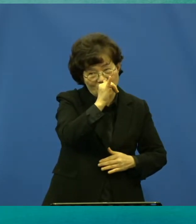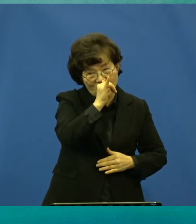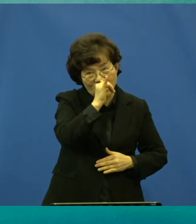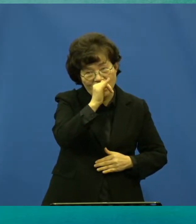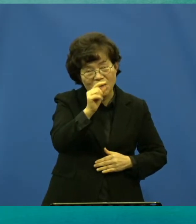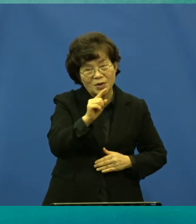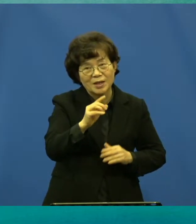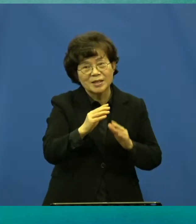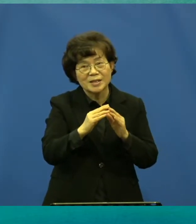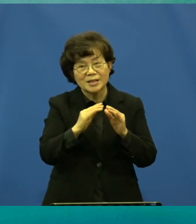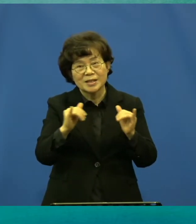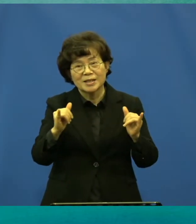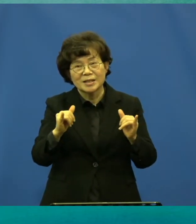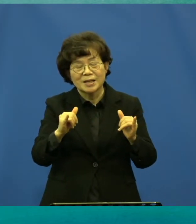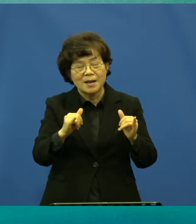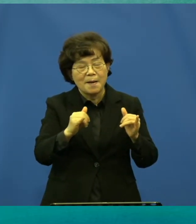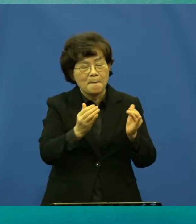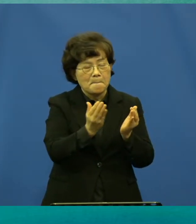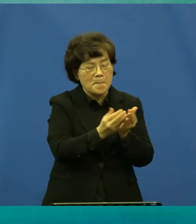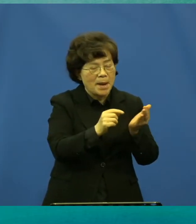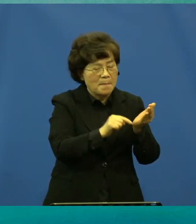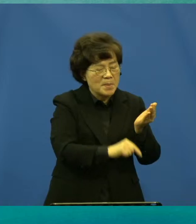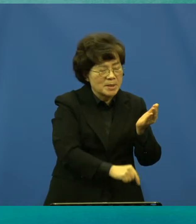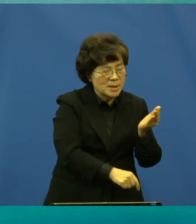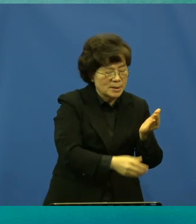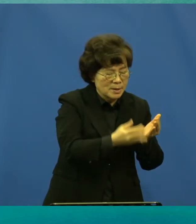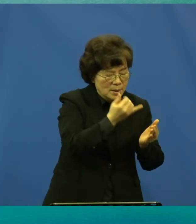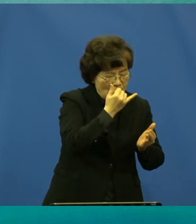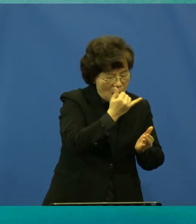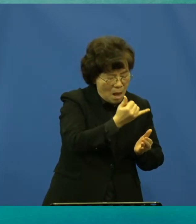어떤 사람은 배 밑창에서 그냥 자는 분도 있고,